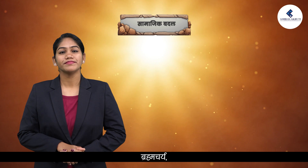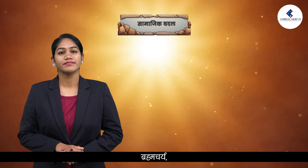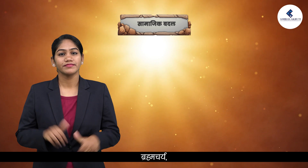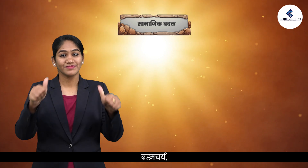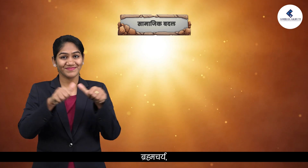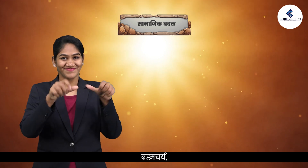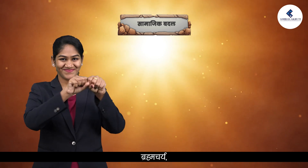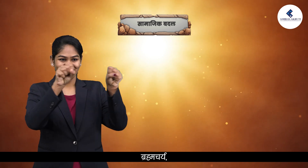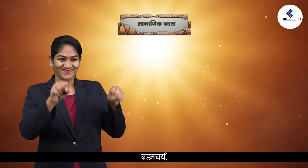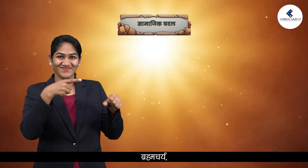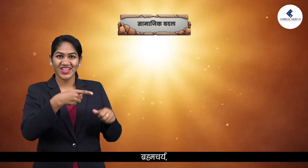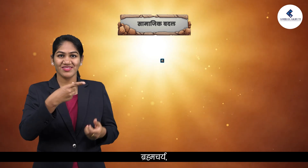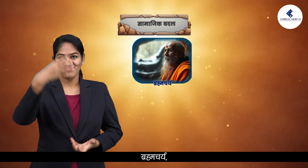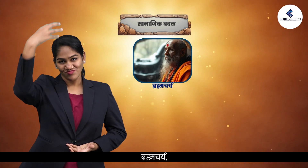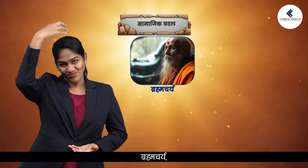ब्रह्मचर्य,